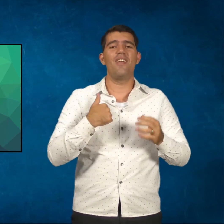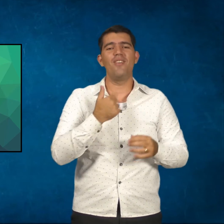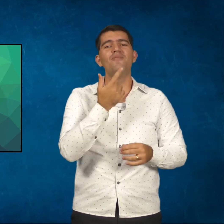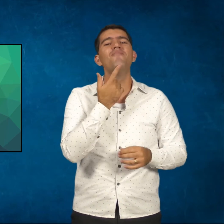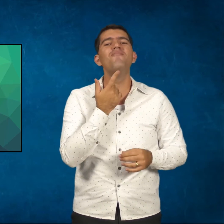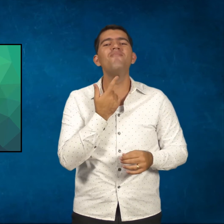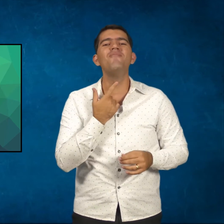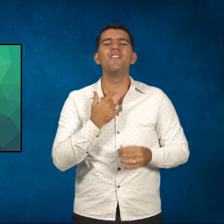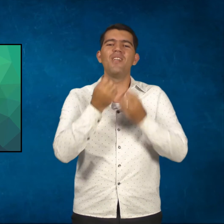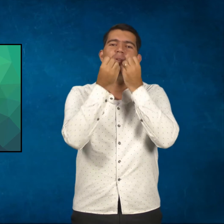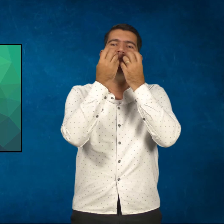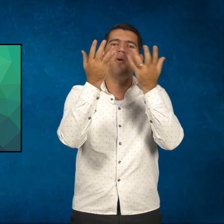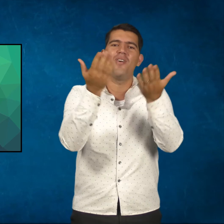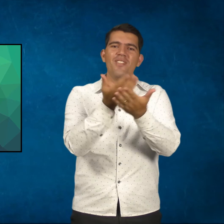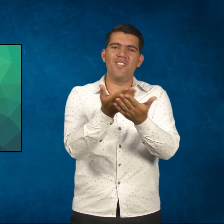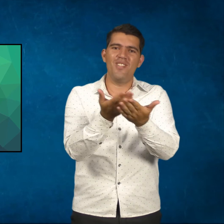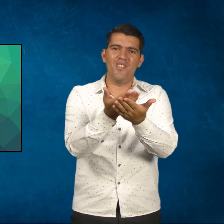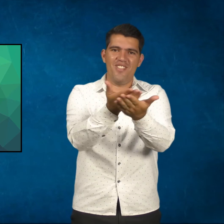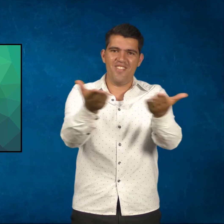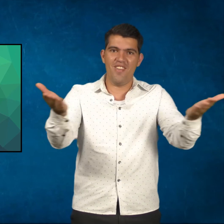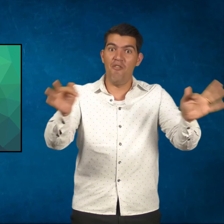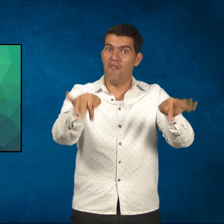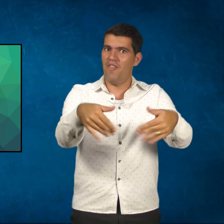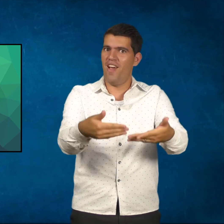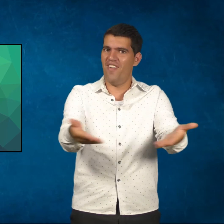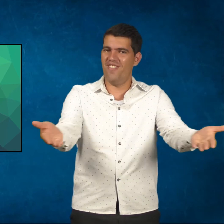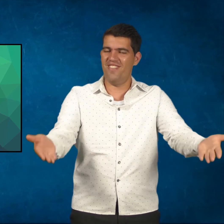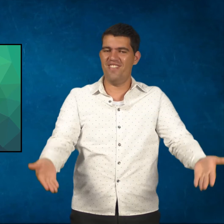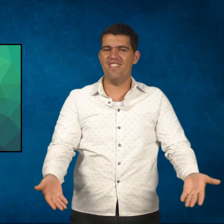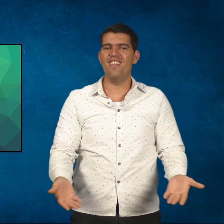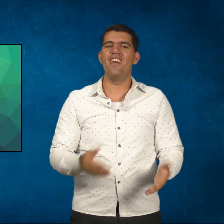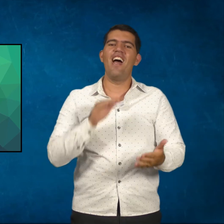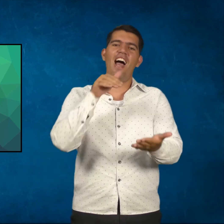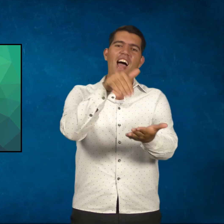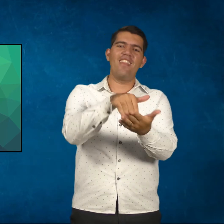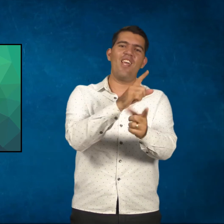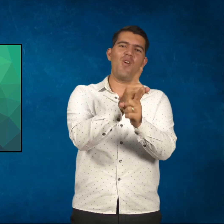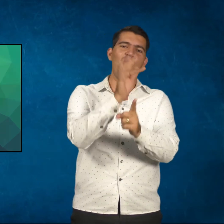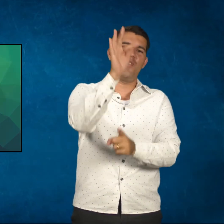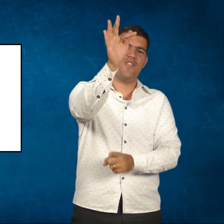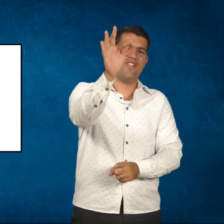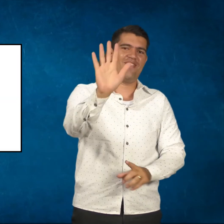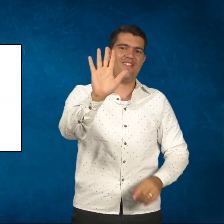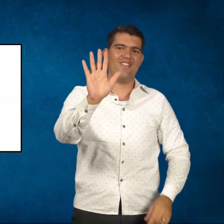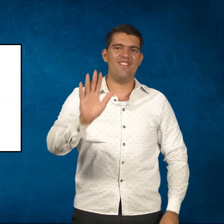como sempre, bons estudos nesta reta final. Até a próxima!